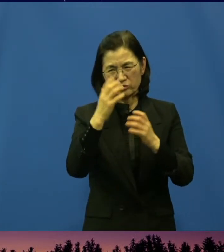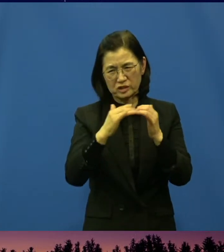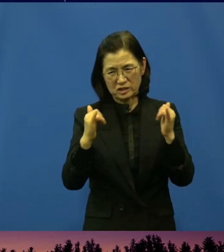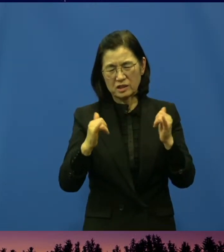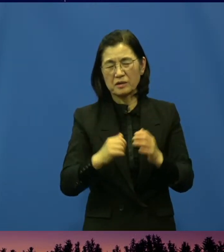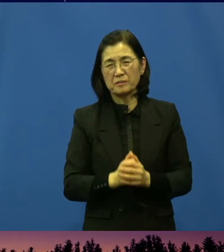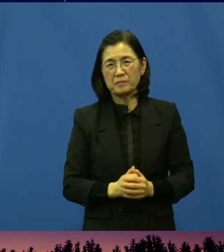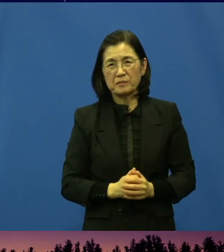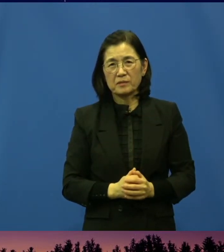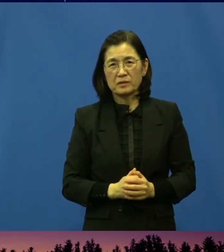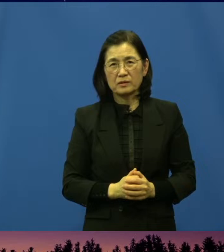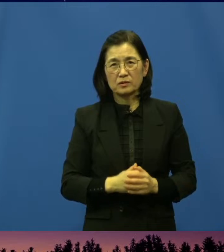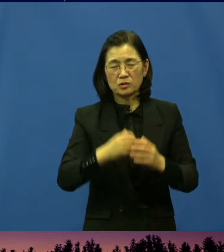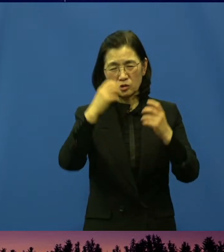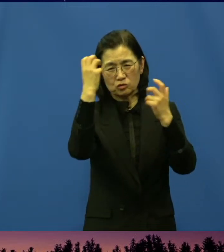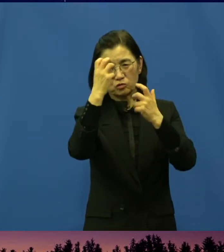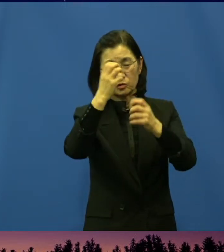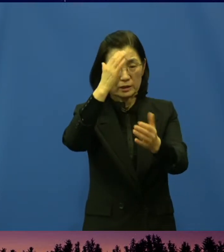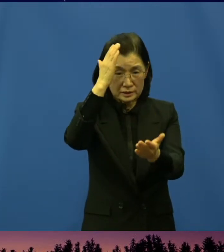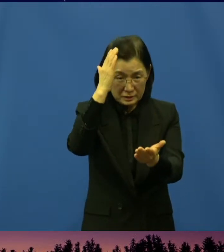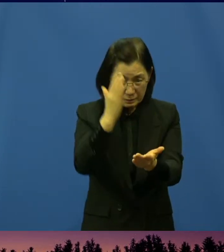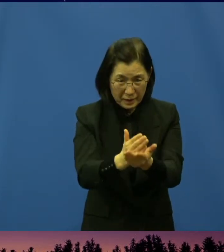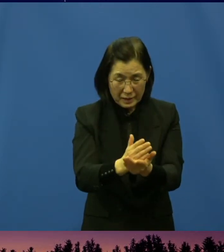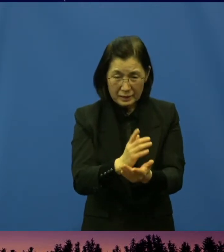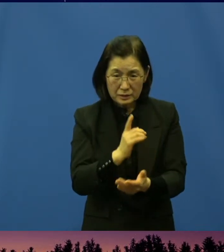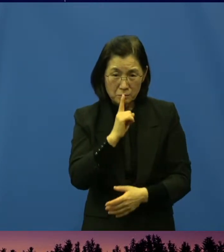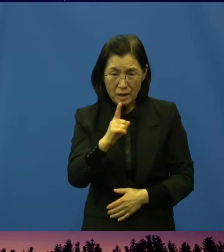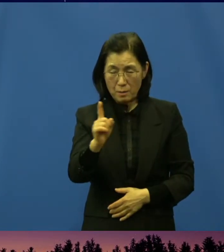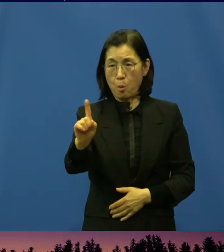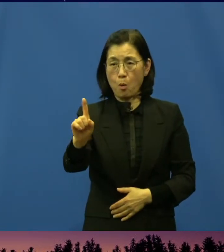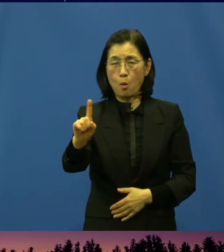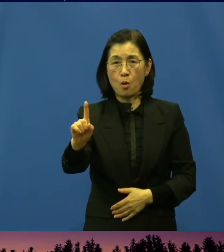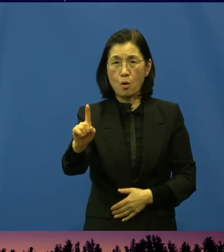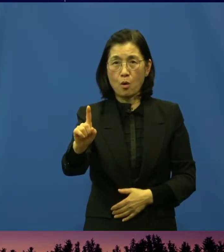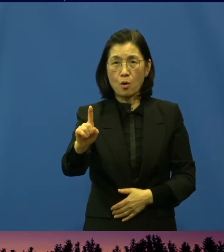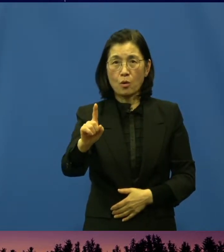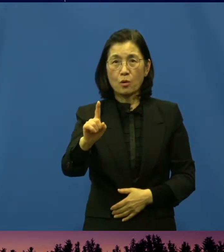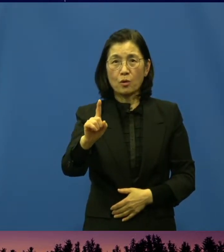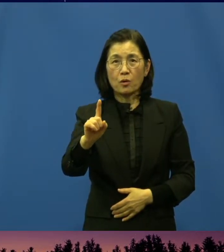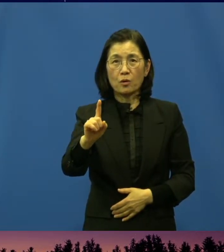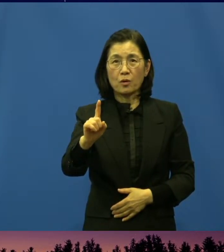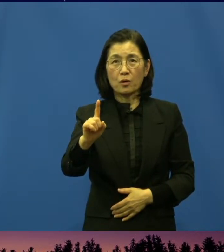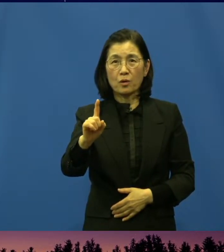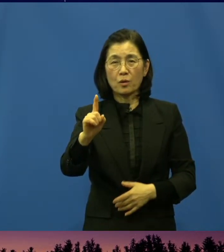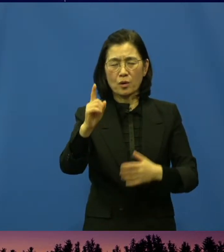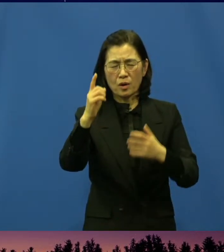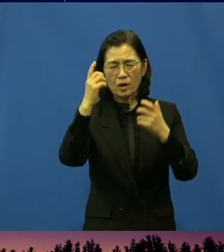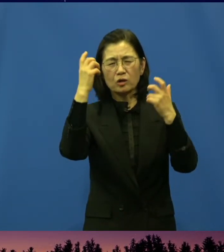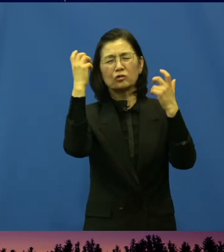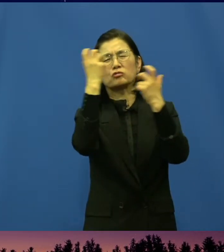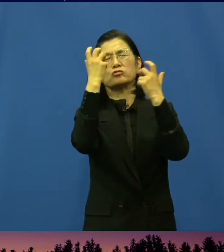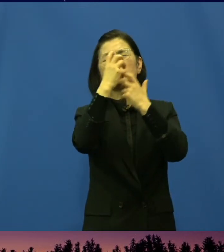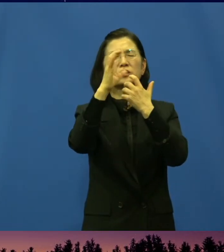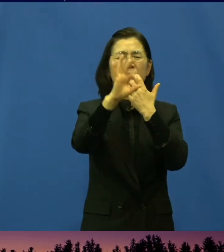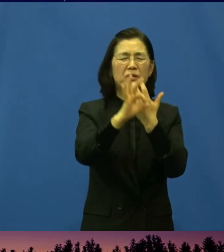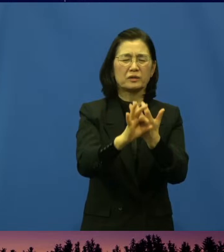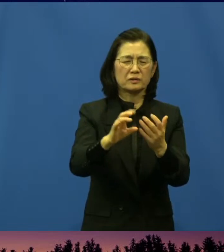그러니까 술 취하지 말라는 것은 뭘 의미합니까? 술 취하면 가장 심각한 손실이 시간이에요.